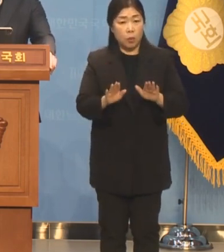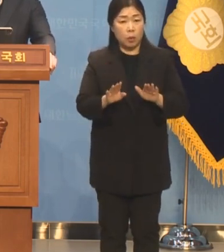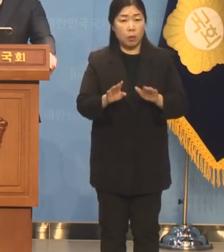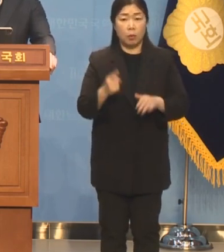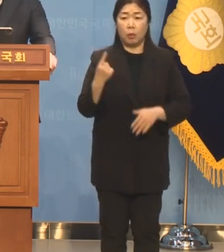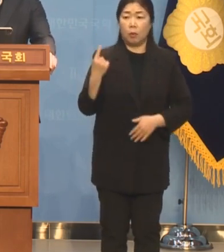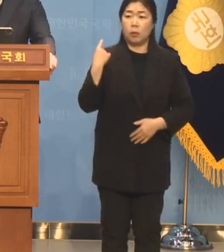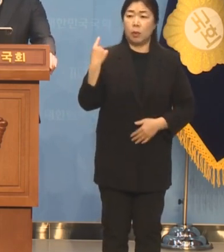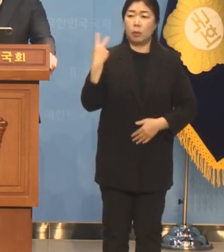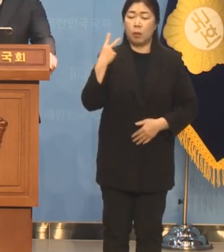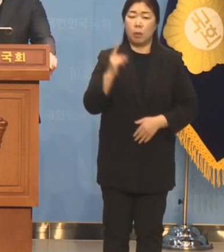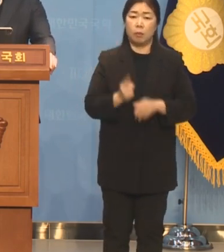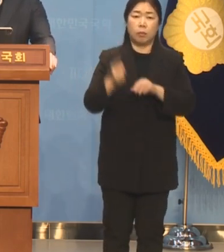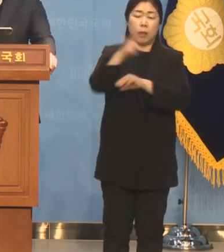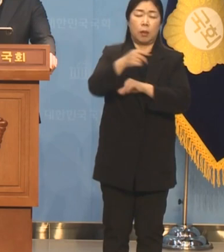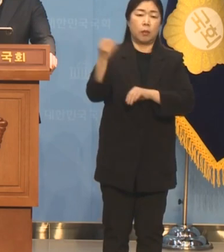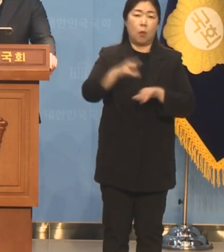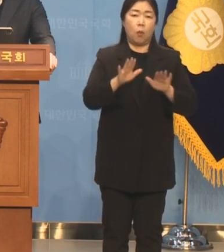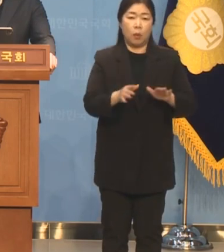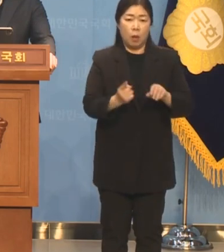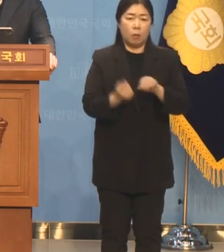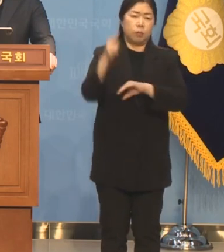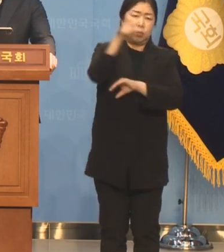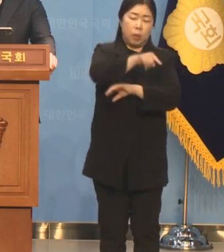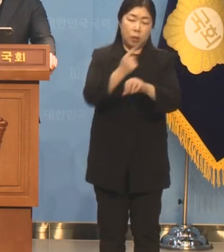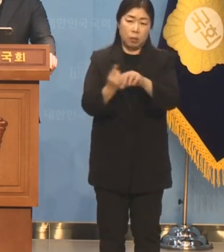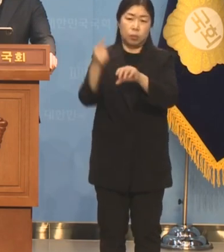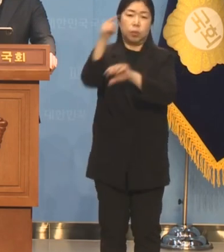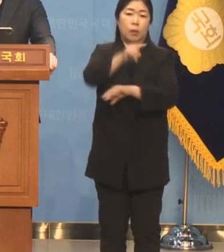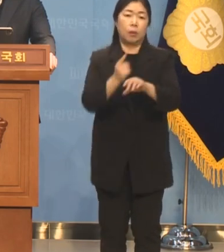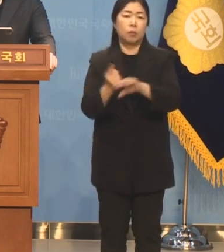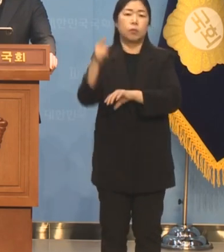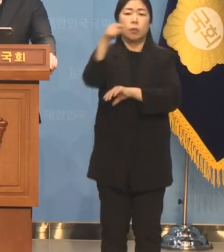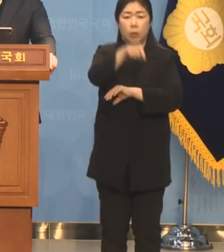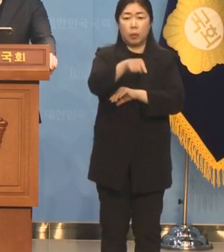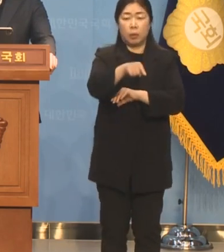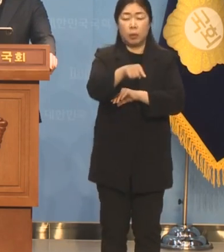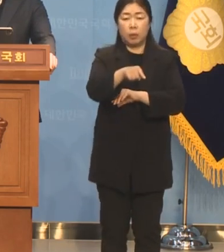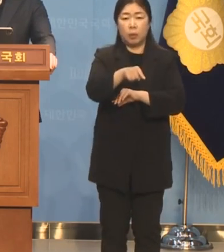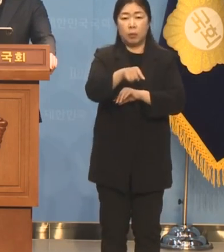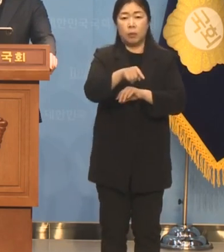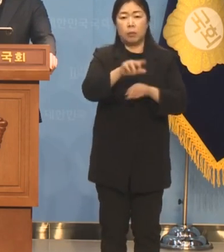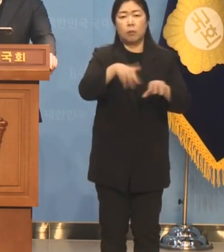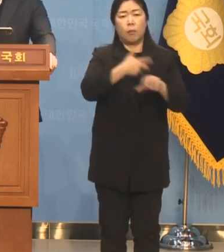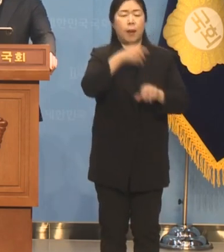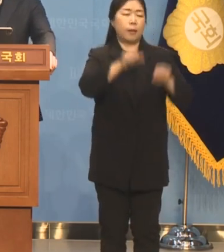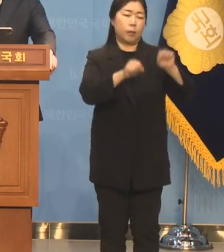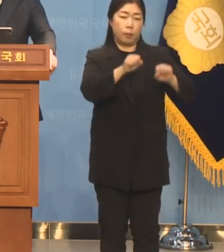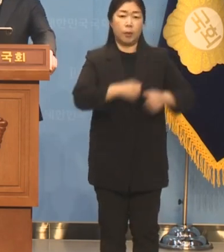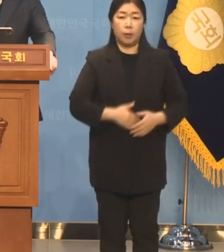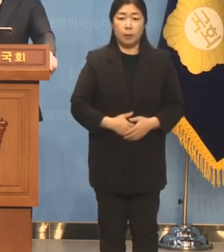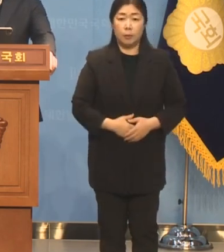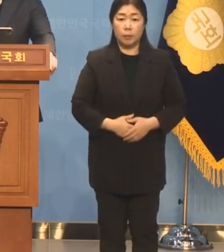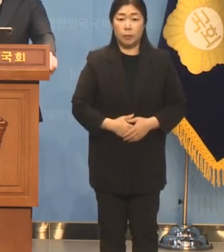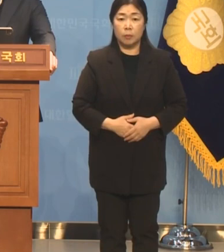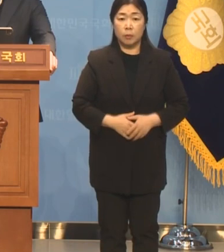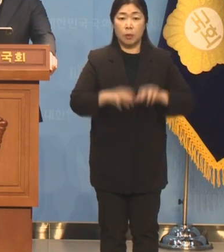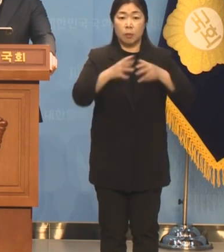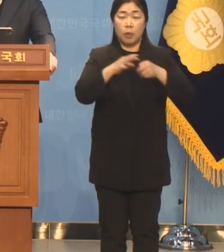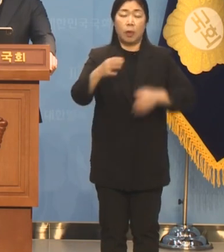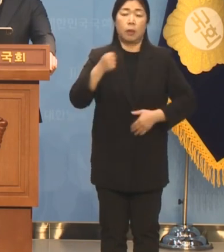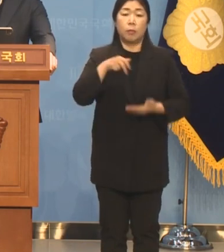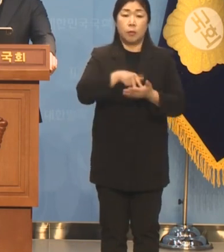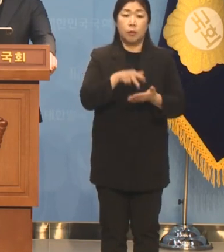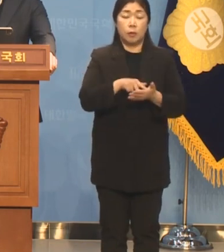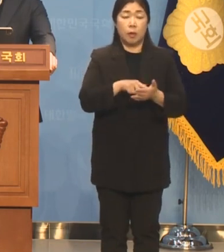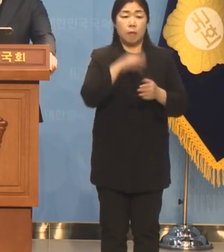또다시 순항미사일을 여러 발 발사하며 도발을 감행했습니다. 국민의힘은 북한의 연이은 도발을